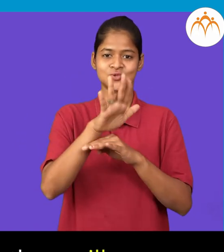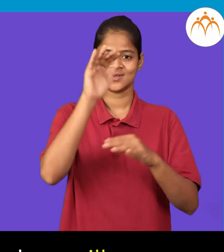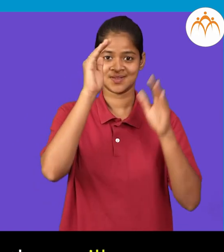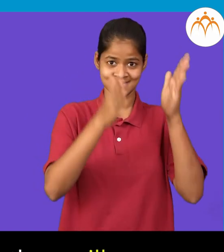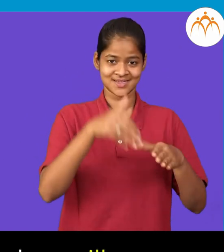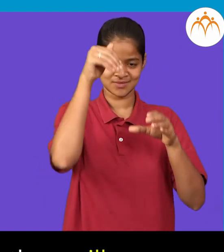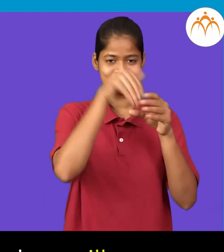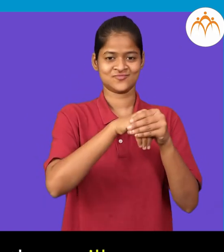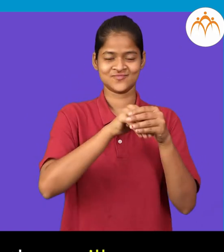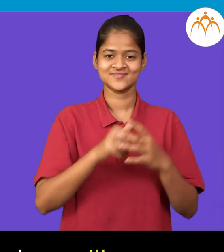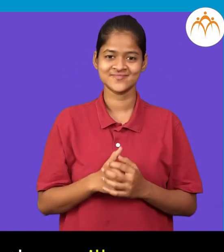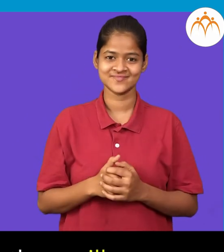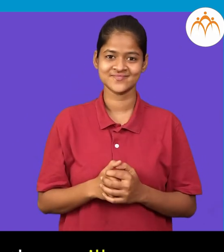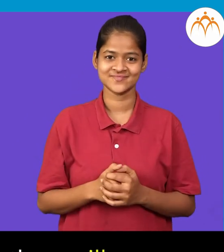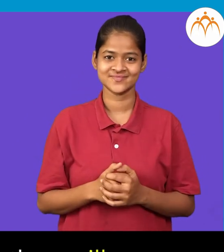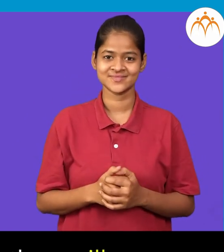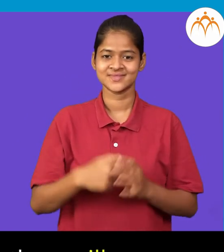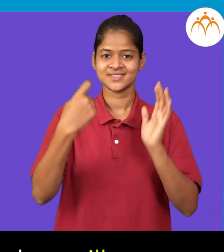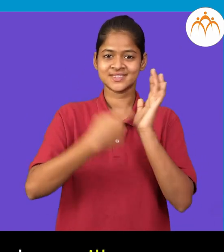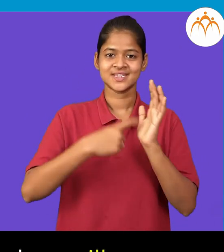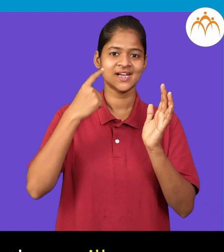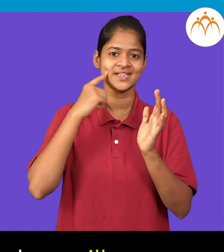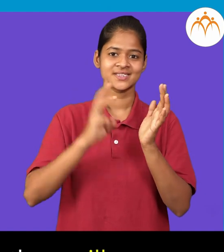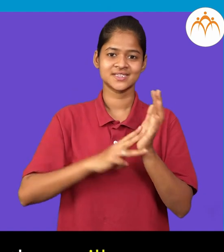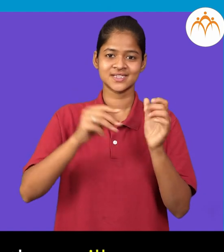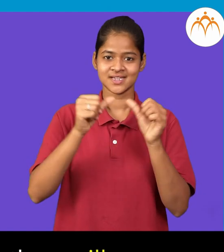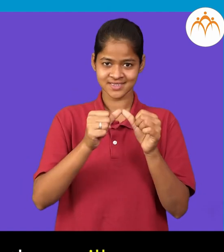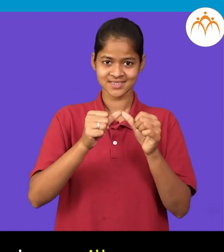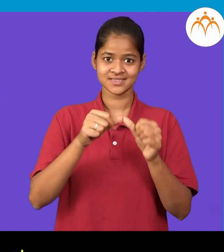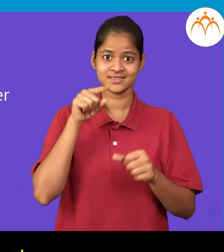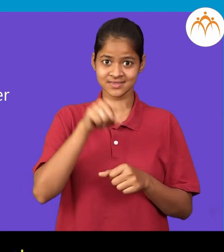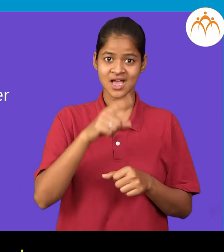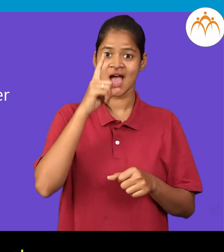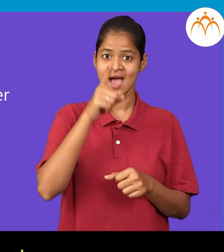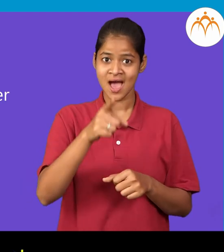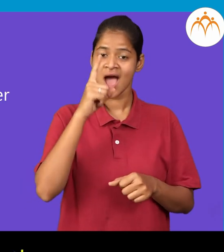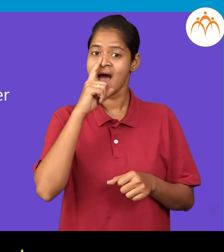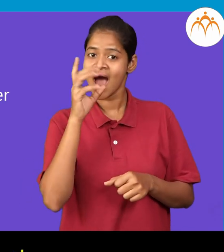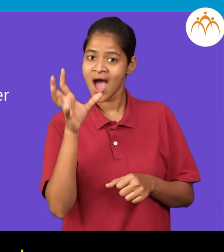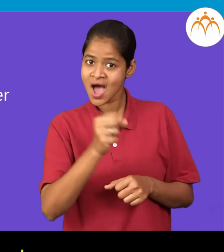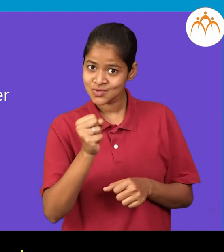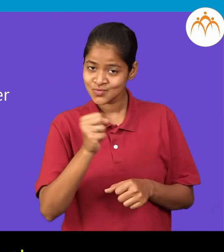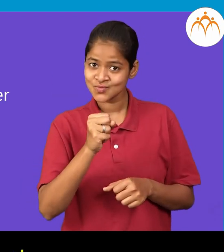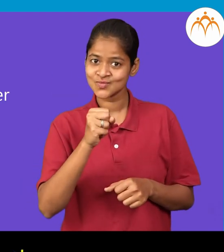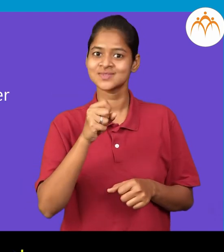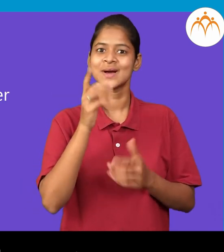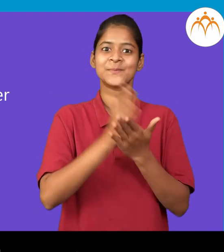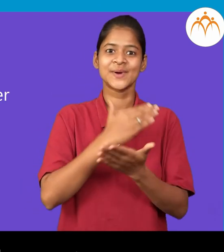वी पोस्ट लेटर्स इन द मेल बॉक्स. रीमाज ग्रैंडमदर केम फॉर